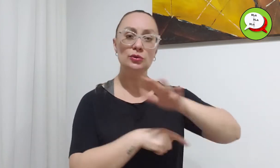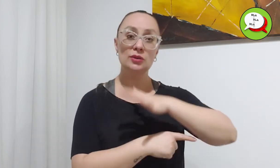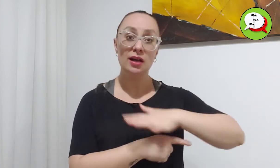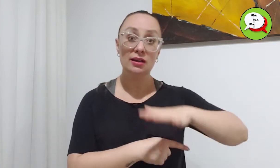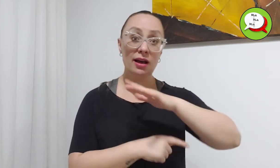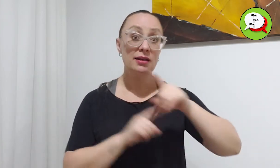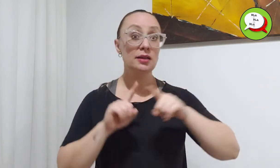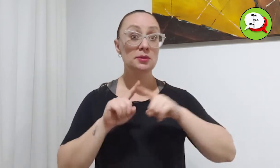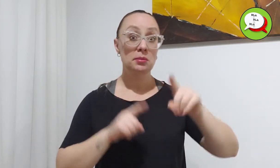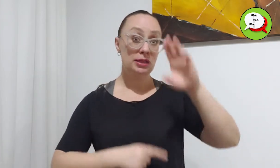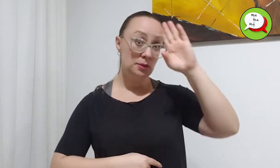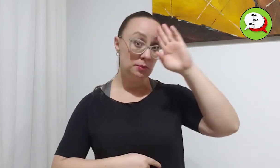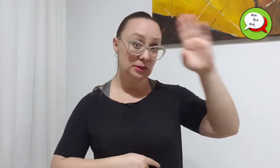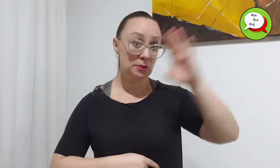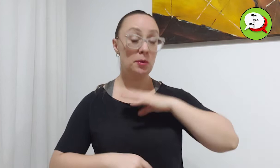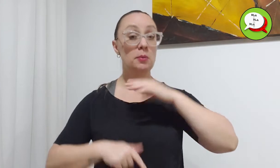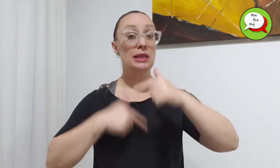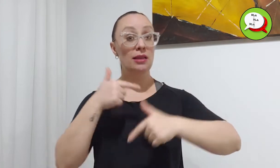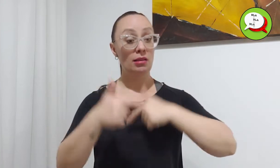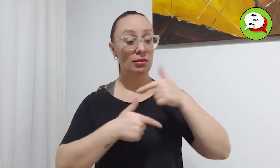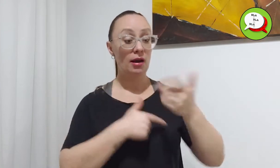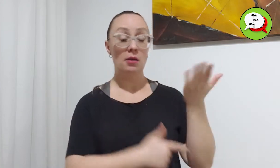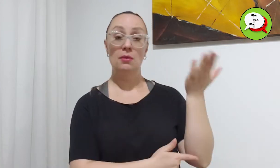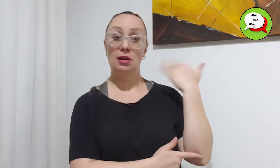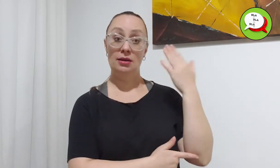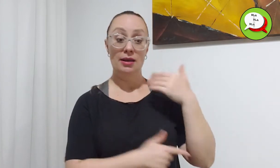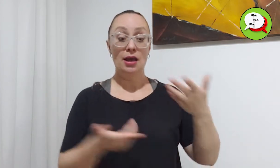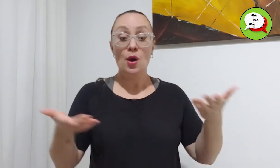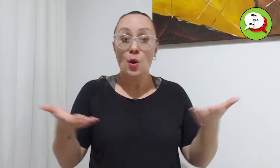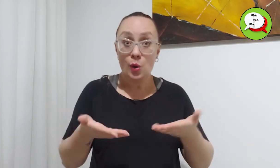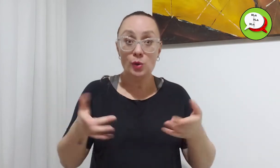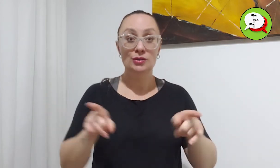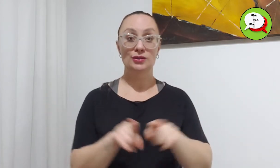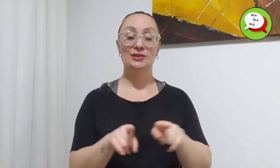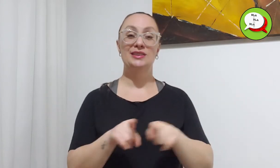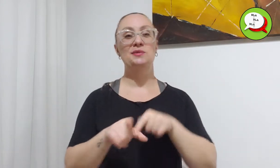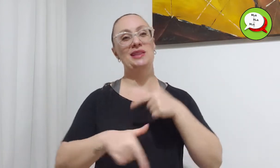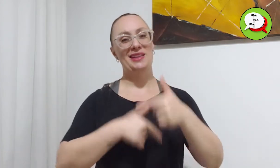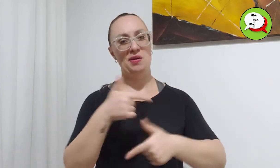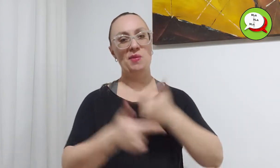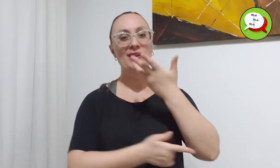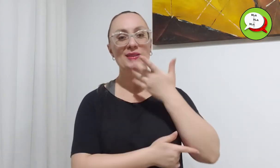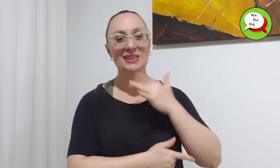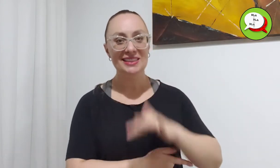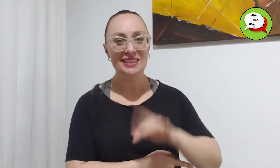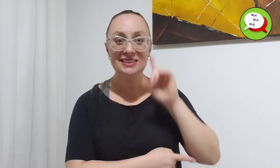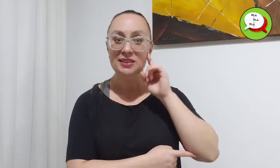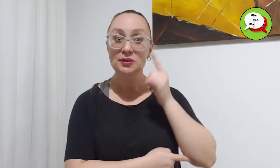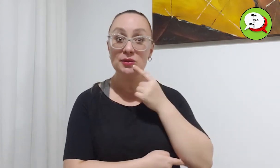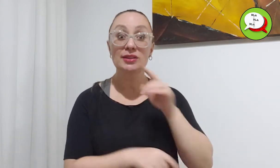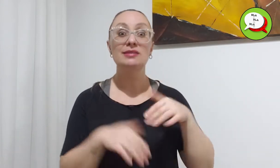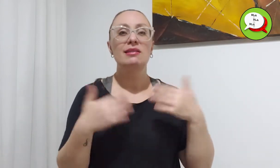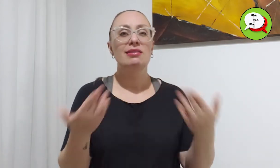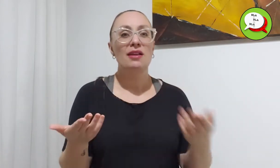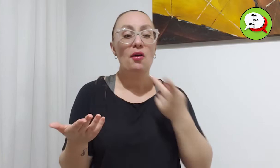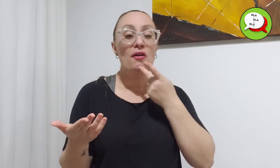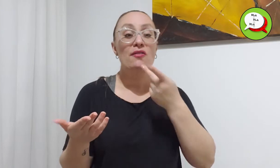área, mas principalmente trabalhei e trabalho com crianças surdas. Então, falar sobre esse